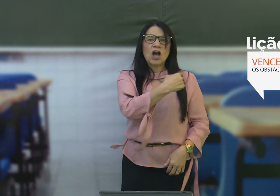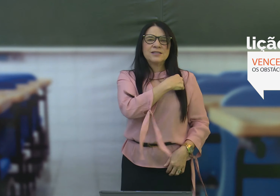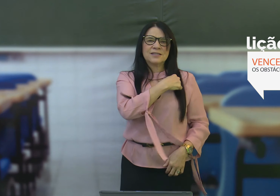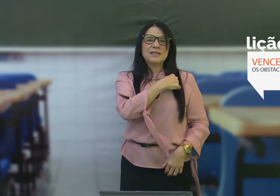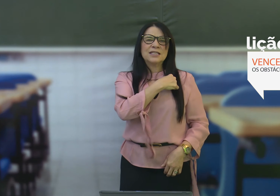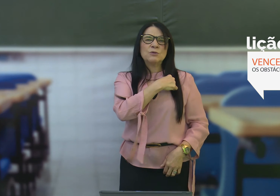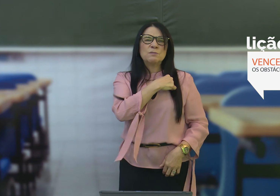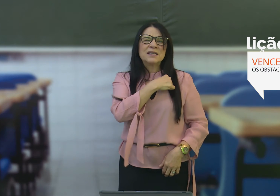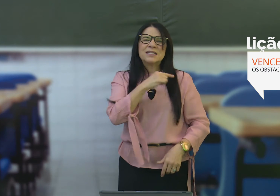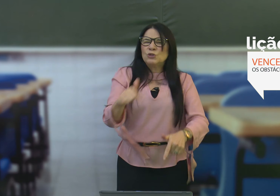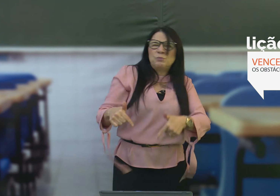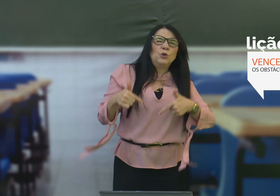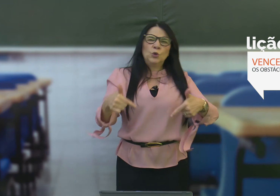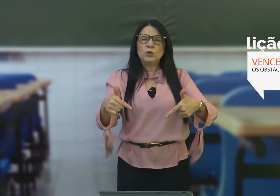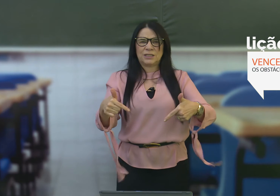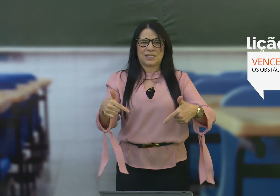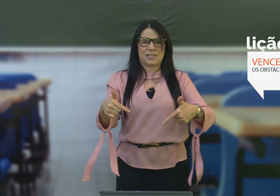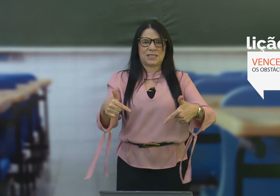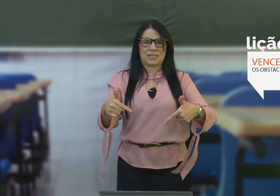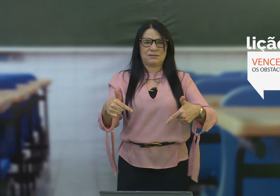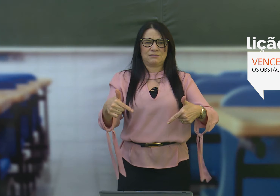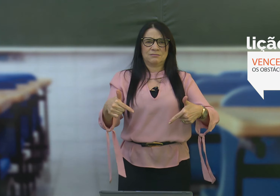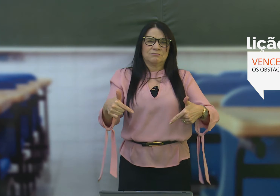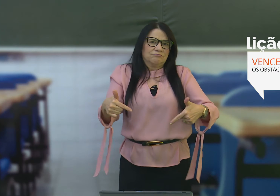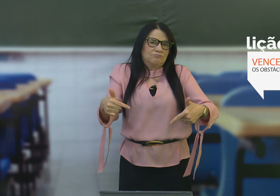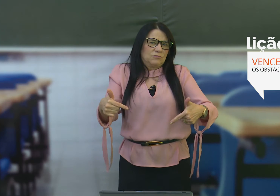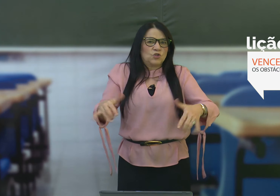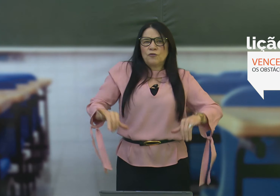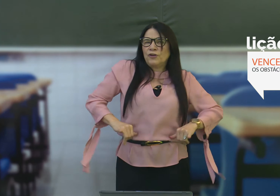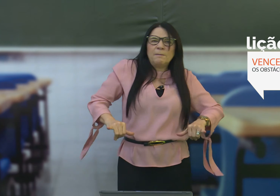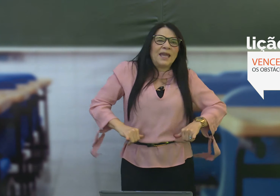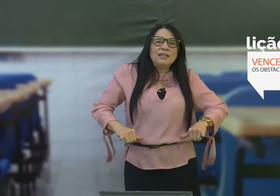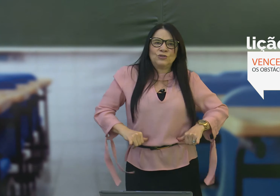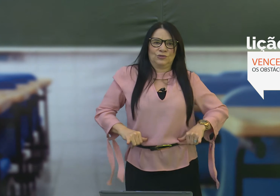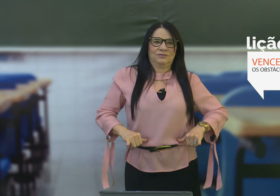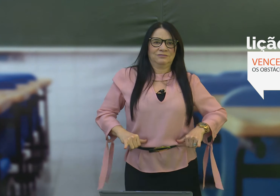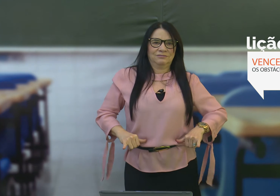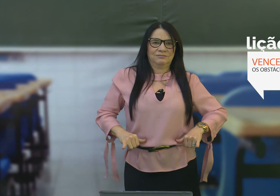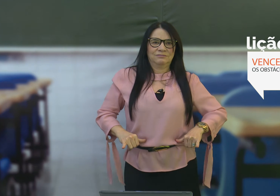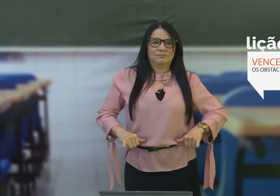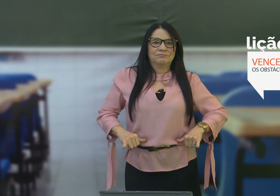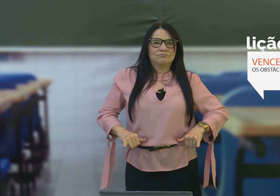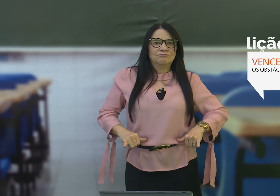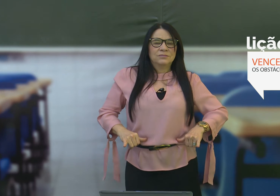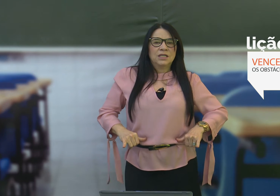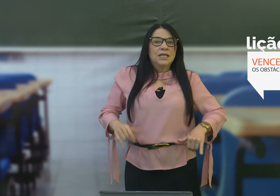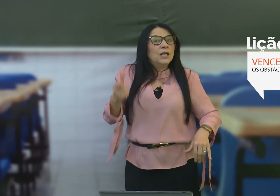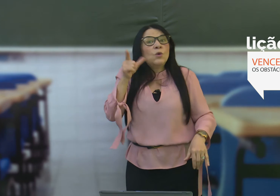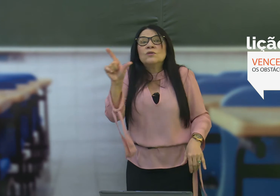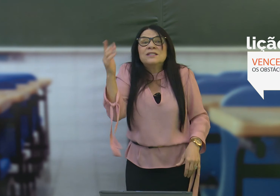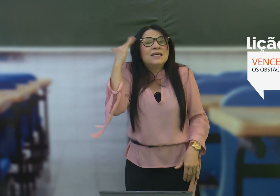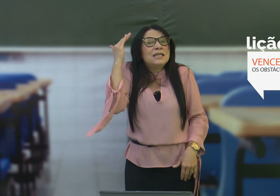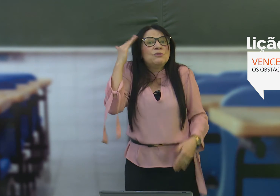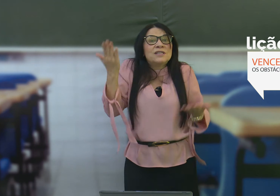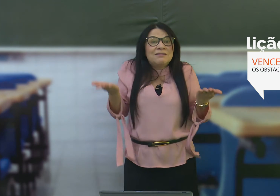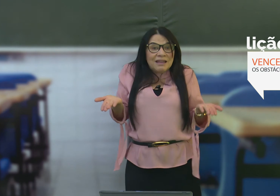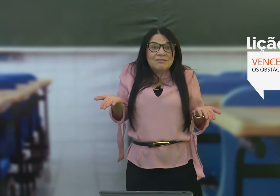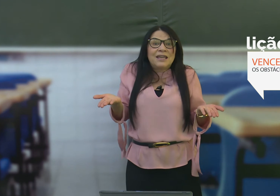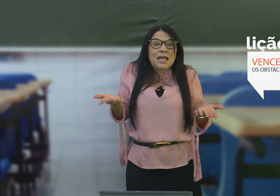nós estamos passando por lutas, sofrimento. Não conseguimos entender